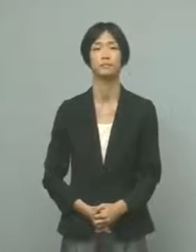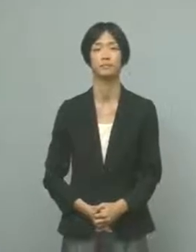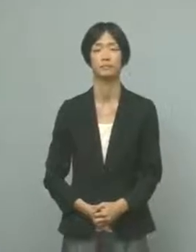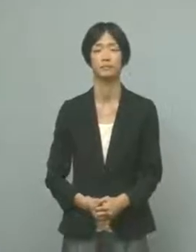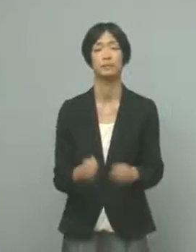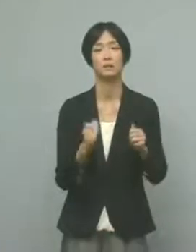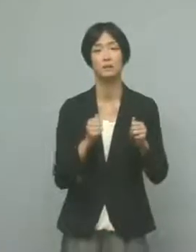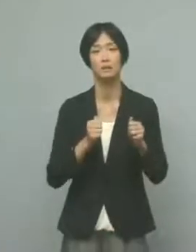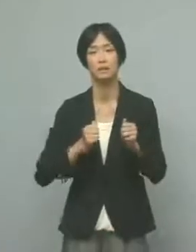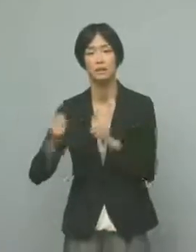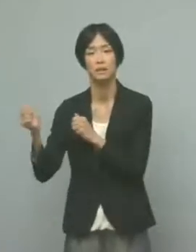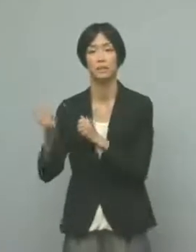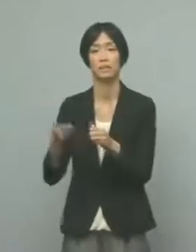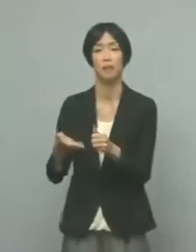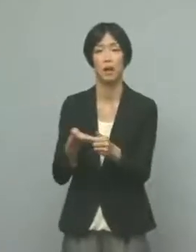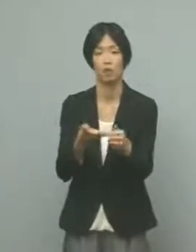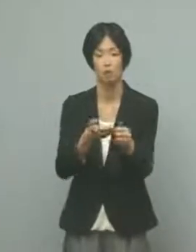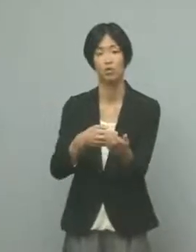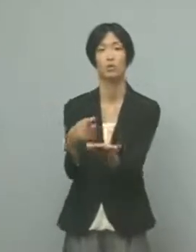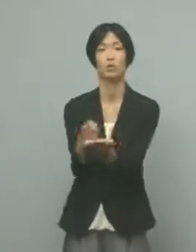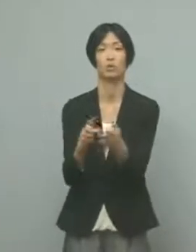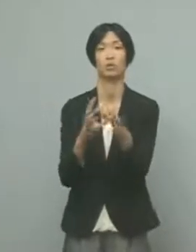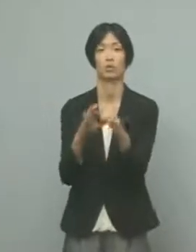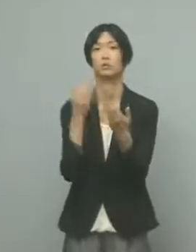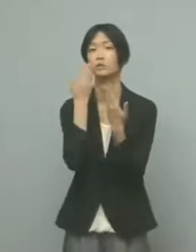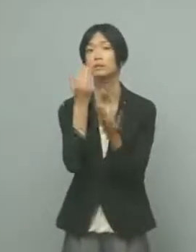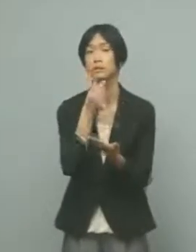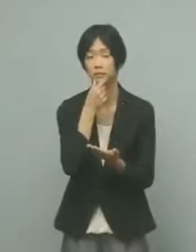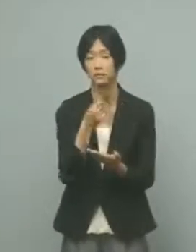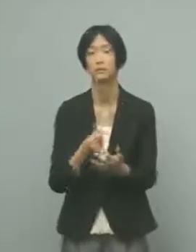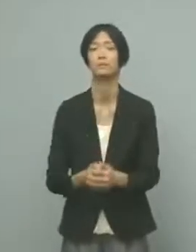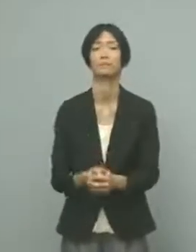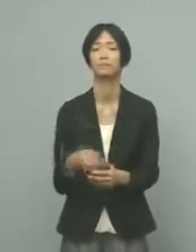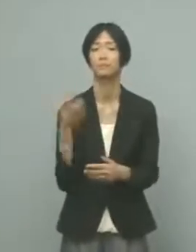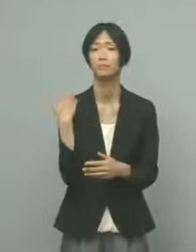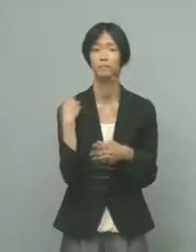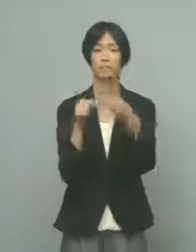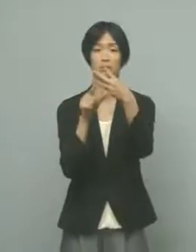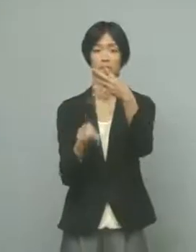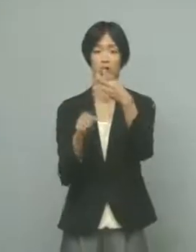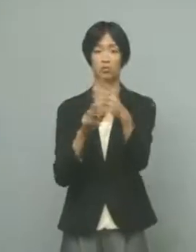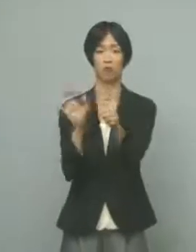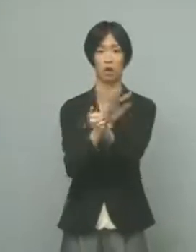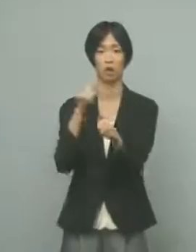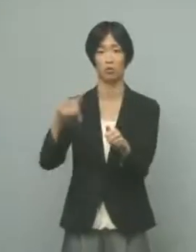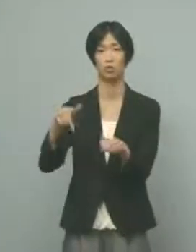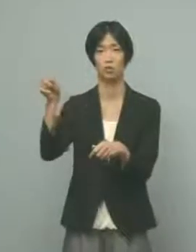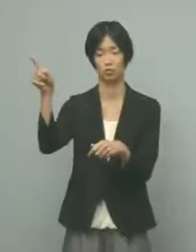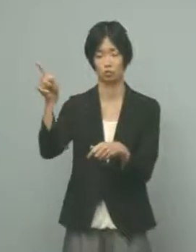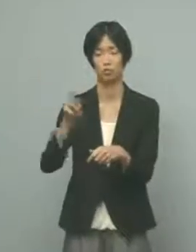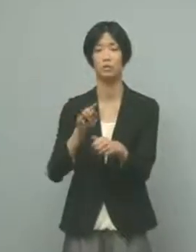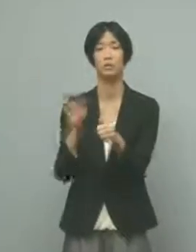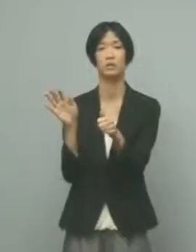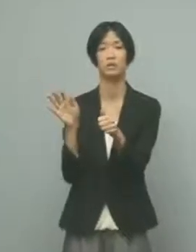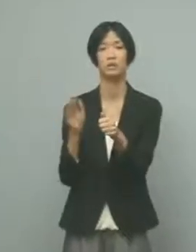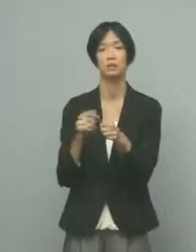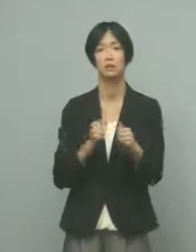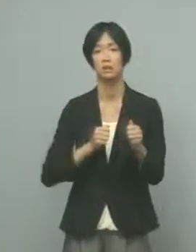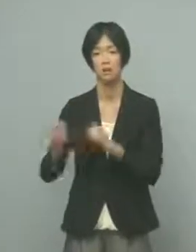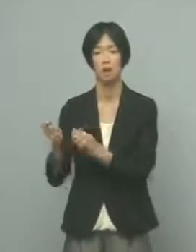避難勧告のガイドラインについてお伺いします。 はい。 先月ですね、内閣府はその、避難勧告